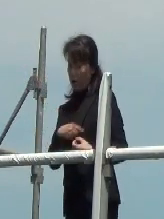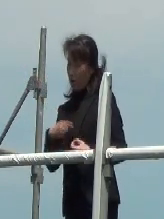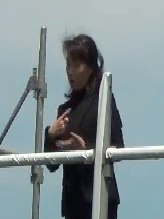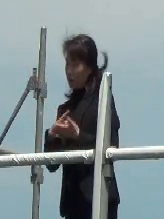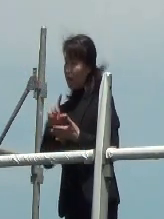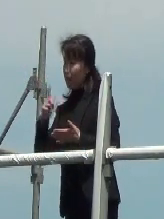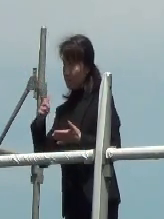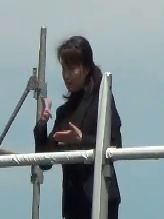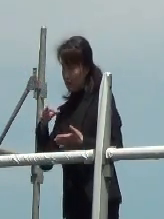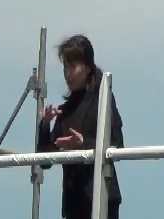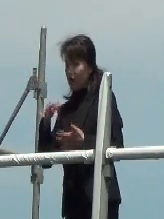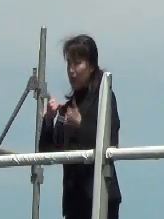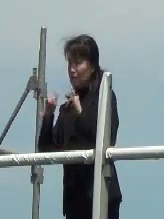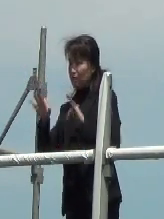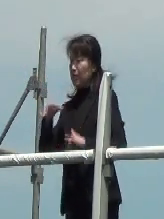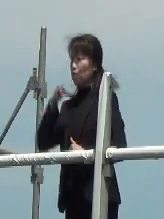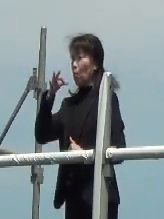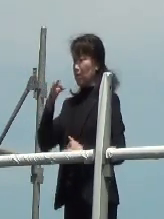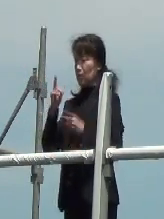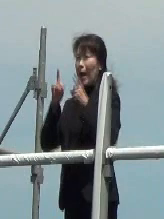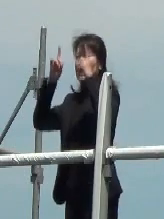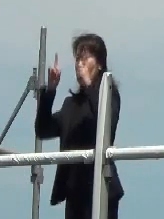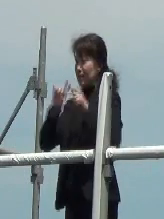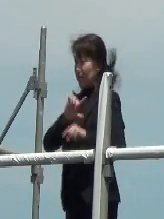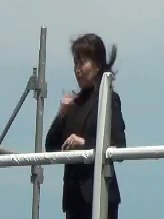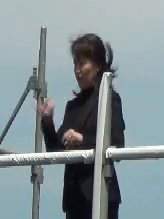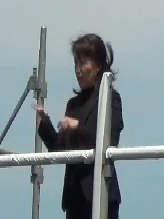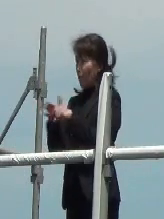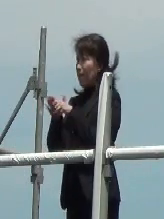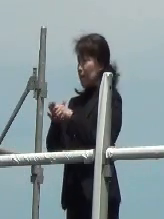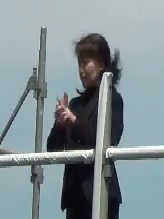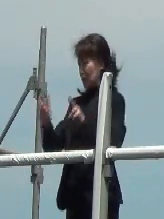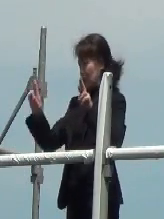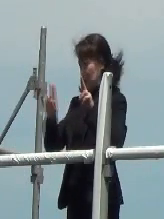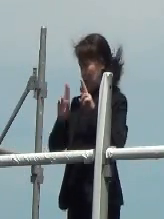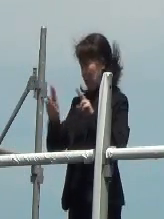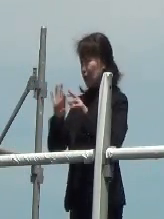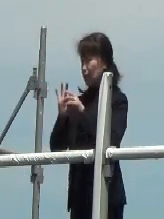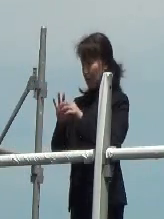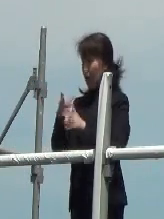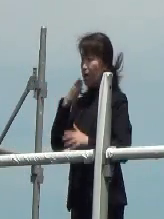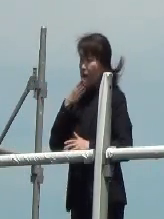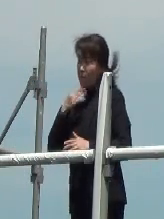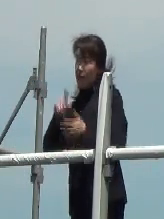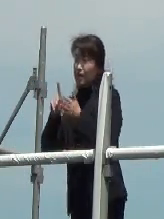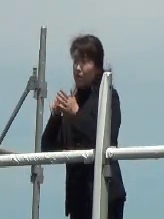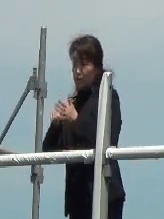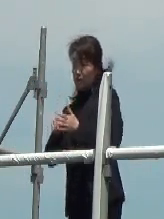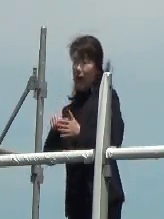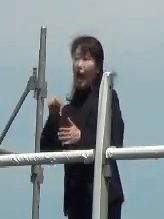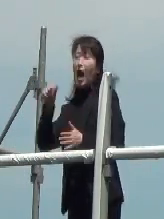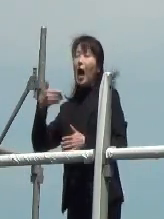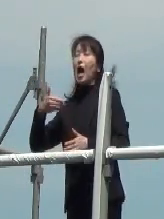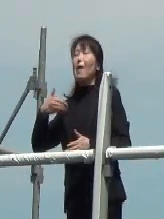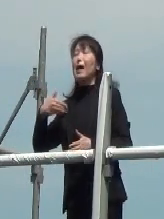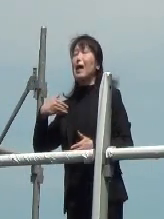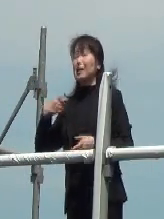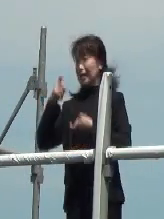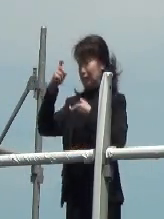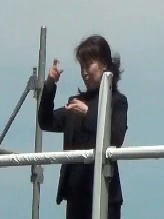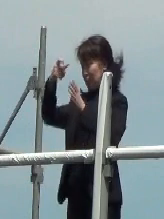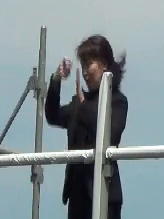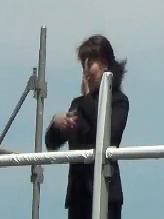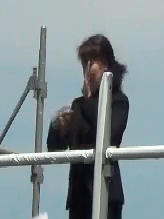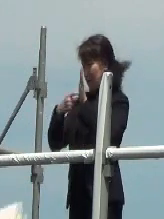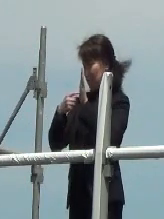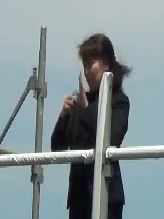く、庶民の叫び、怒り、これが歌になったものでございます。次の歌はですね、明治時代のああわからないという歌を歌わせていただきたいと思